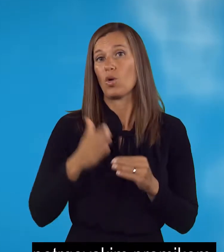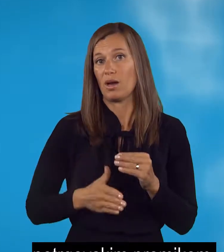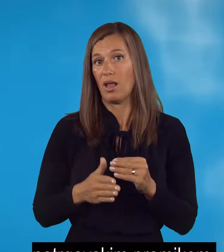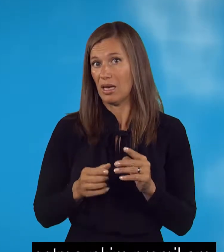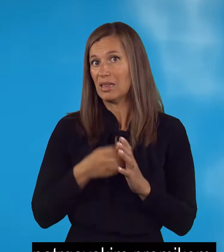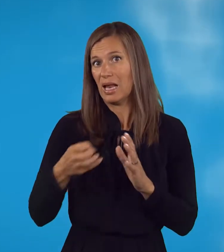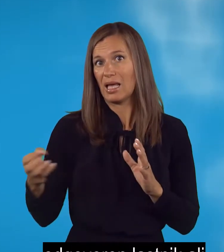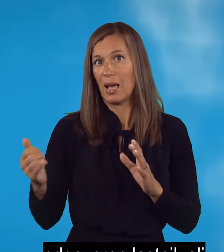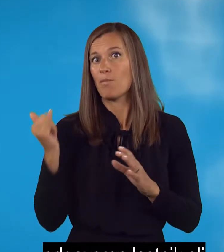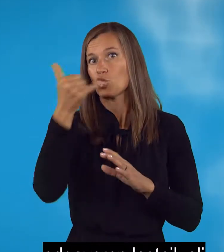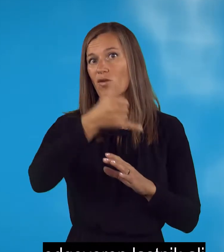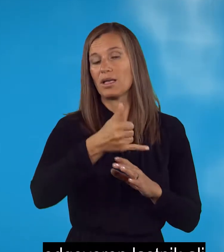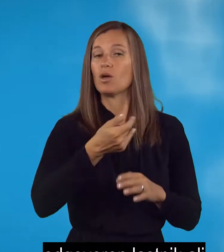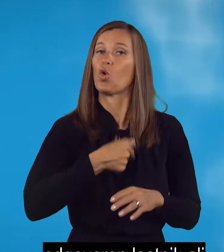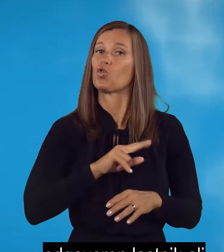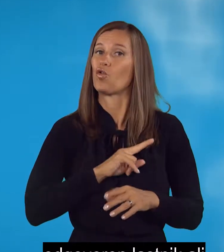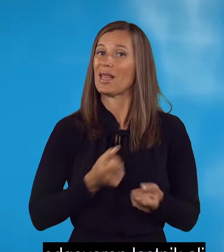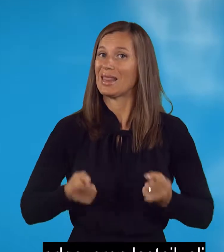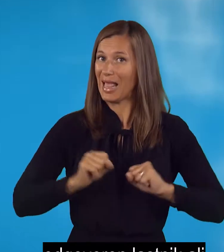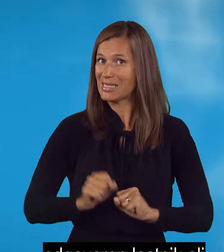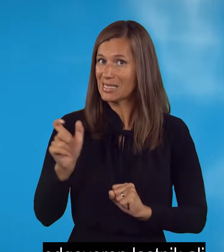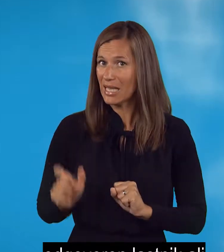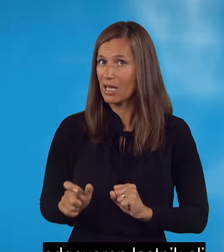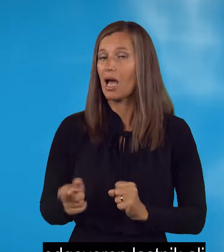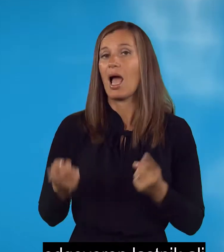premik, odgovoren lastnik ali pooblaščena oseba.